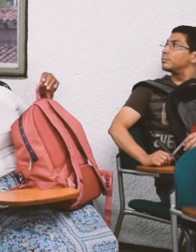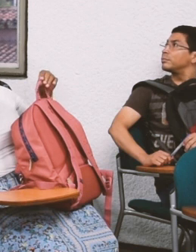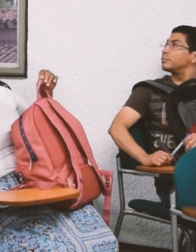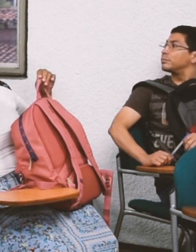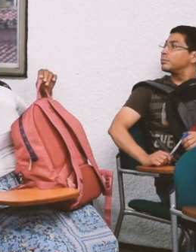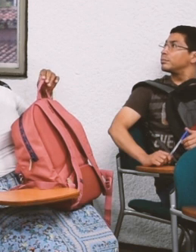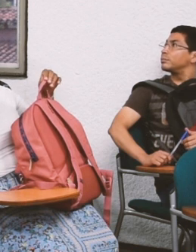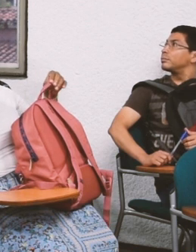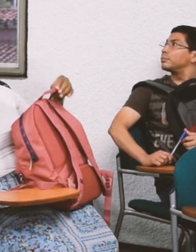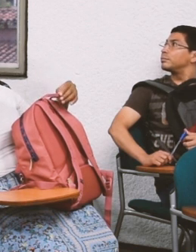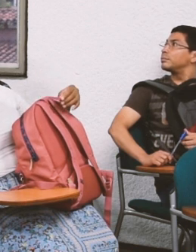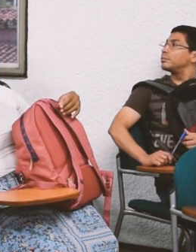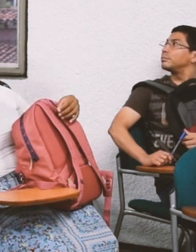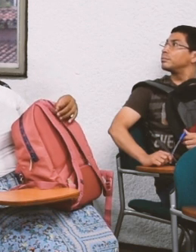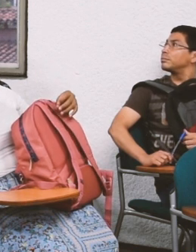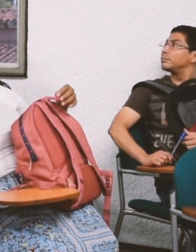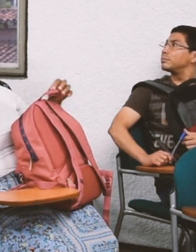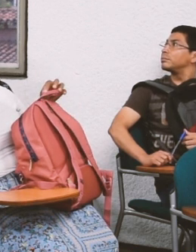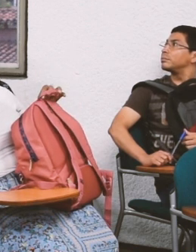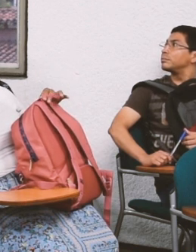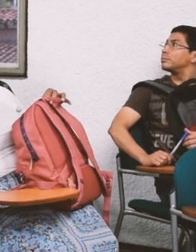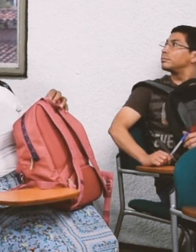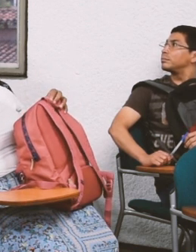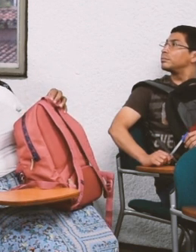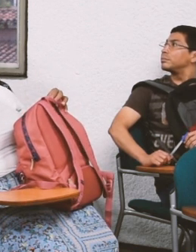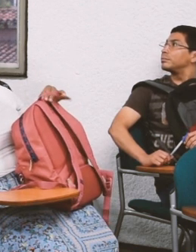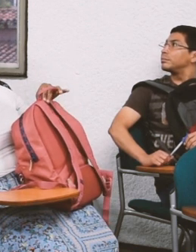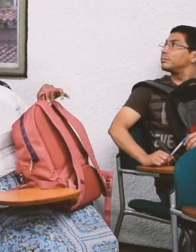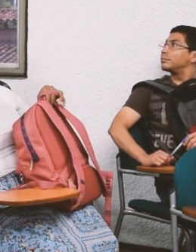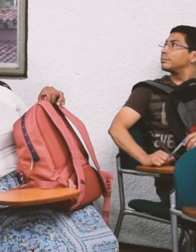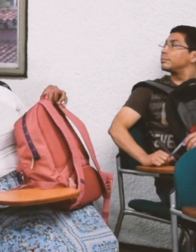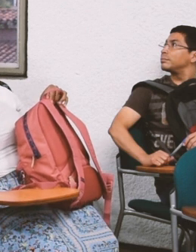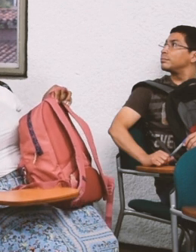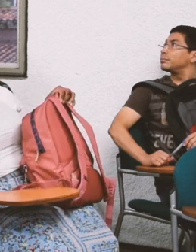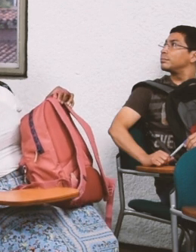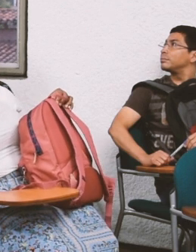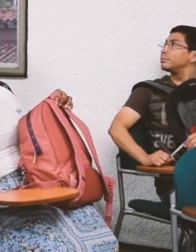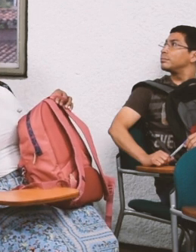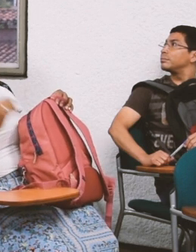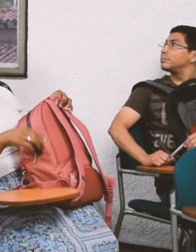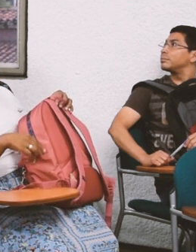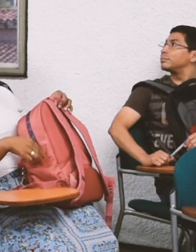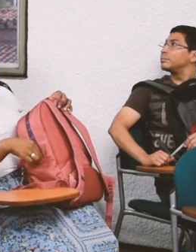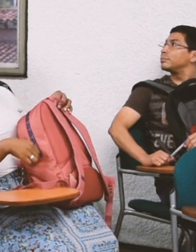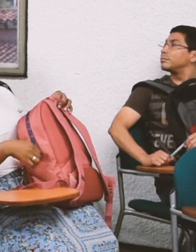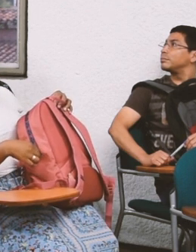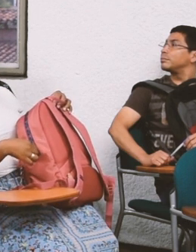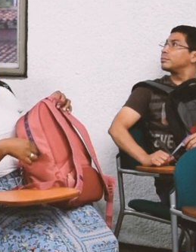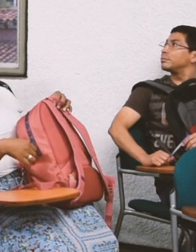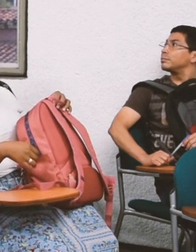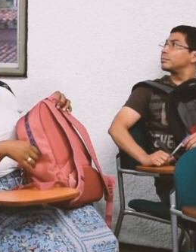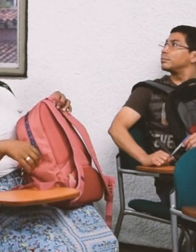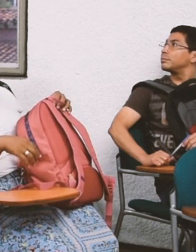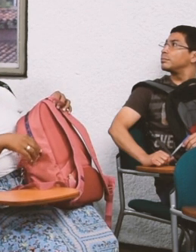estudiando el pregrado, pero a nosotros los que pasamos por aquí hace un buen rato, también nos pasó lo mismo cuando venían de Secretaría de Educación. Entonces uno como